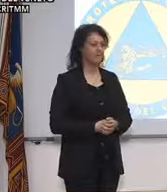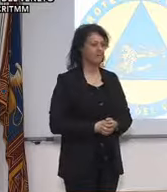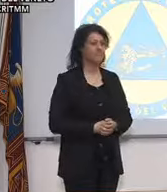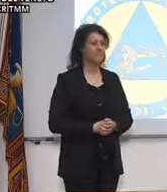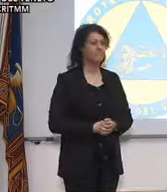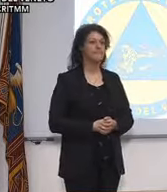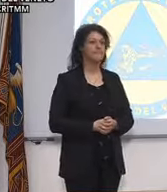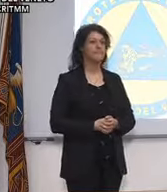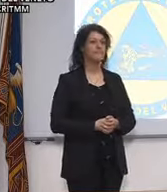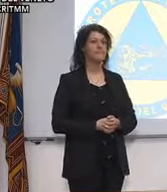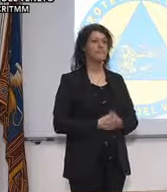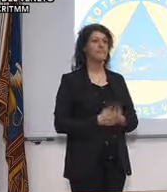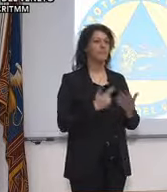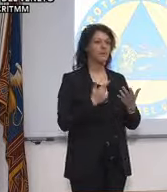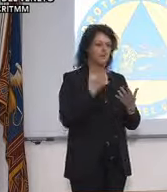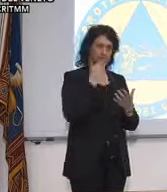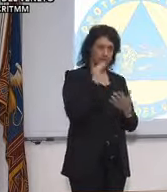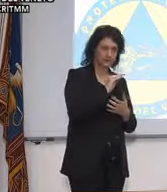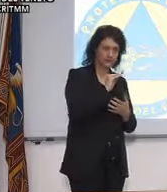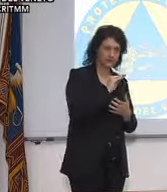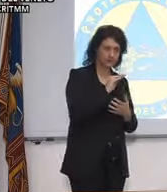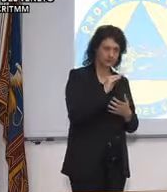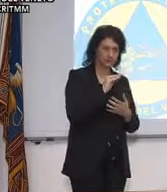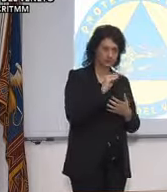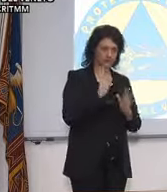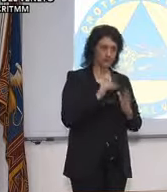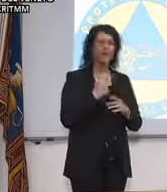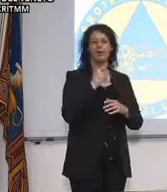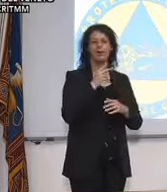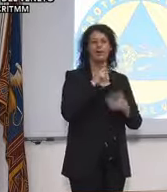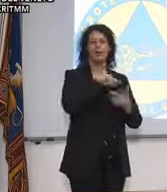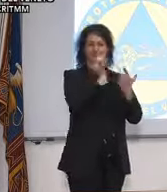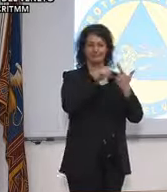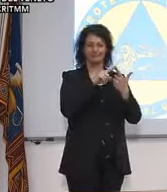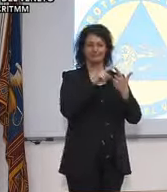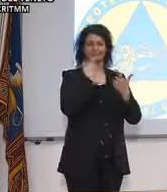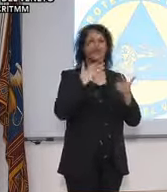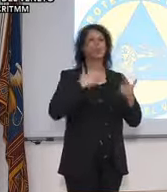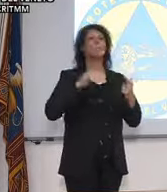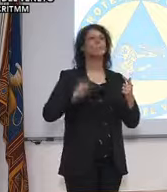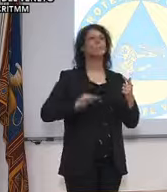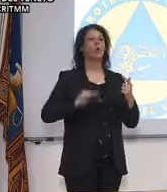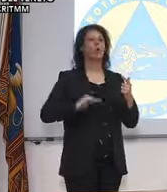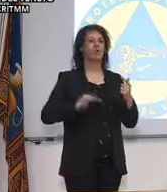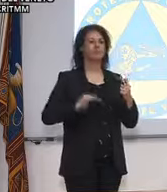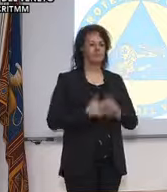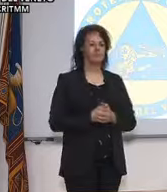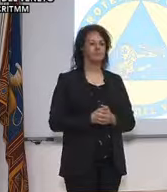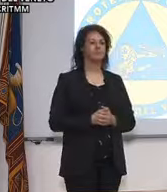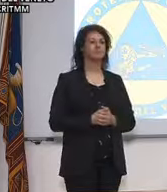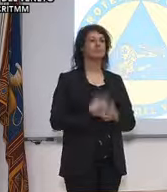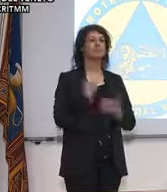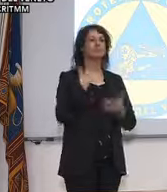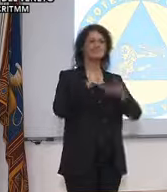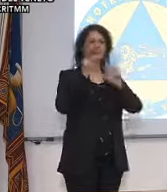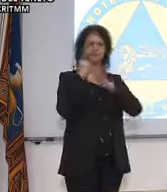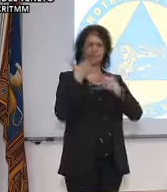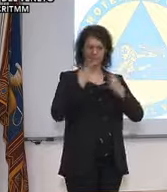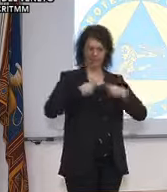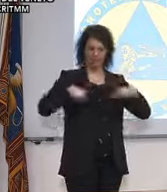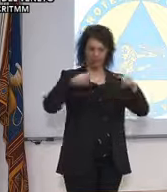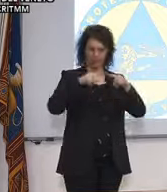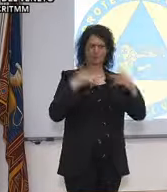Passando all'altro, a quelli dei minori, non so cosa parlare. Esatto. No, sui minori, il Presidente ha già detto, noi abbiamo fatto un incontro la settimana scorsa con